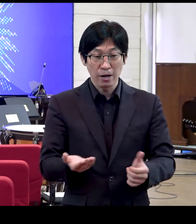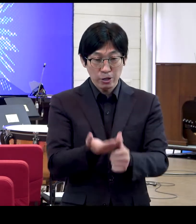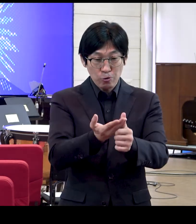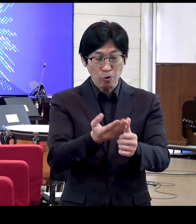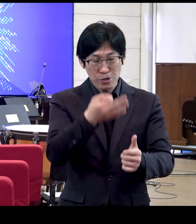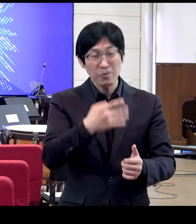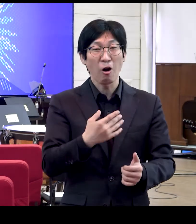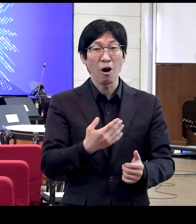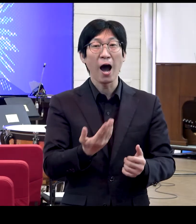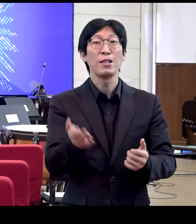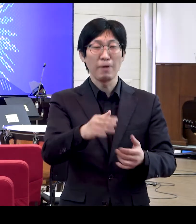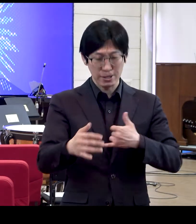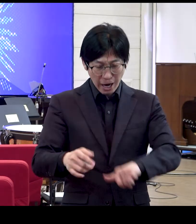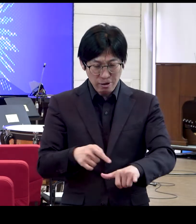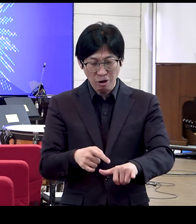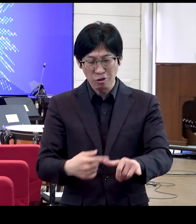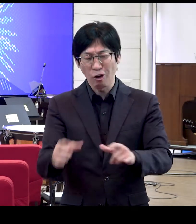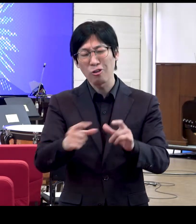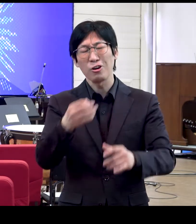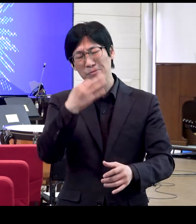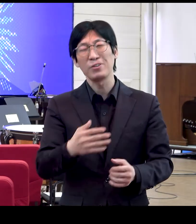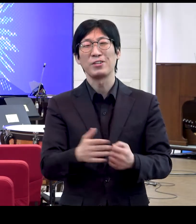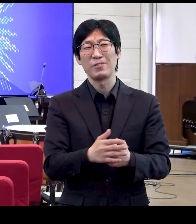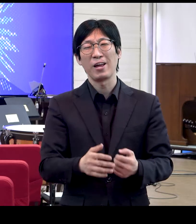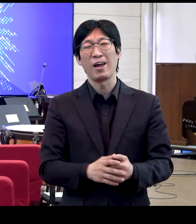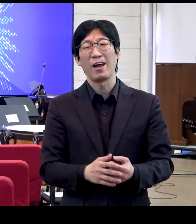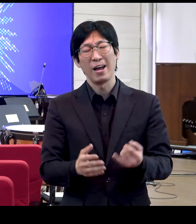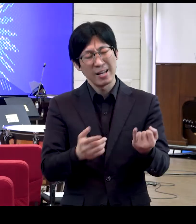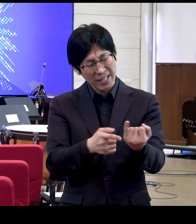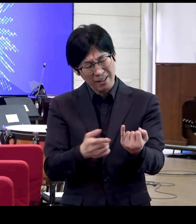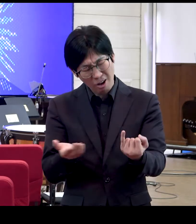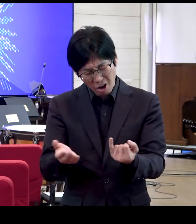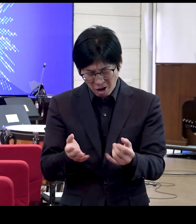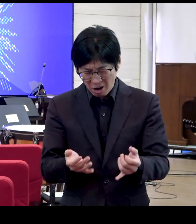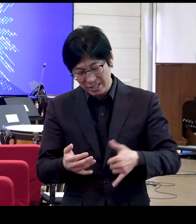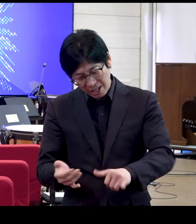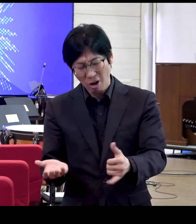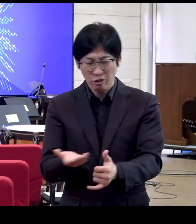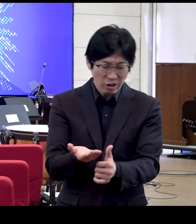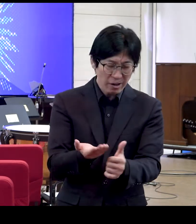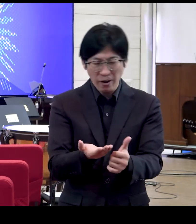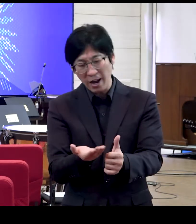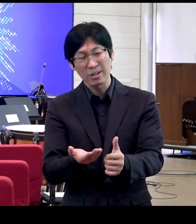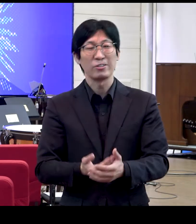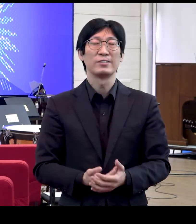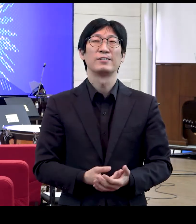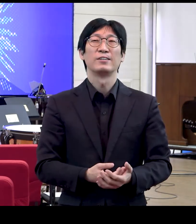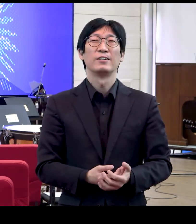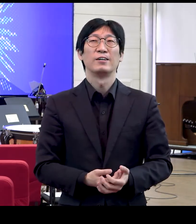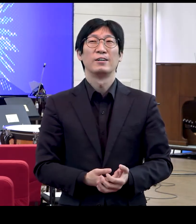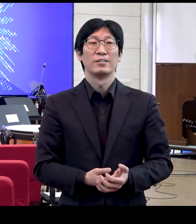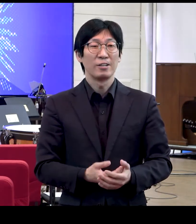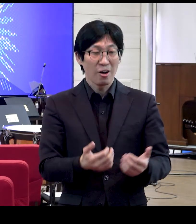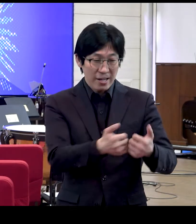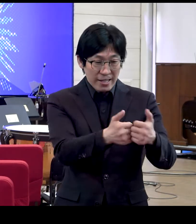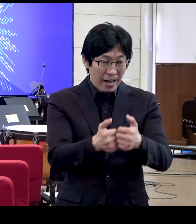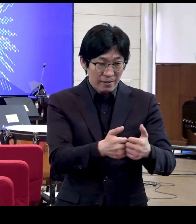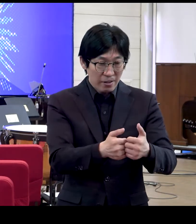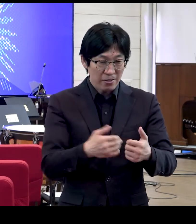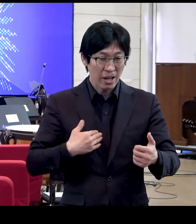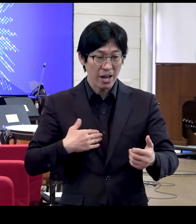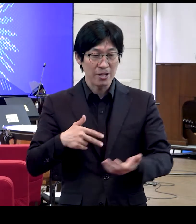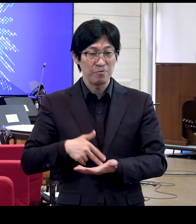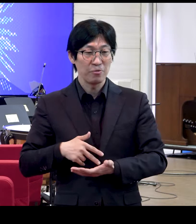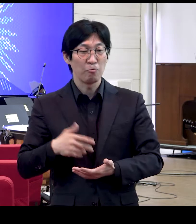그런 상황이었죠. 제가 그 분과 이야기를 하면서 이 마음에 울컥하는 감동이